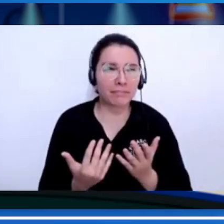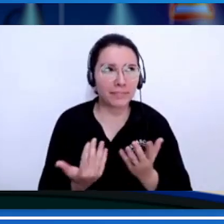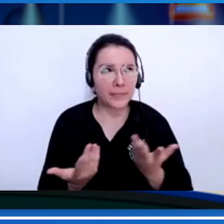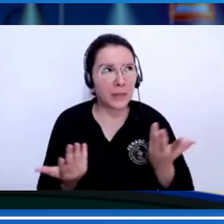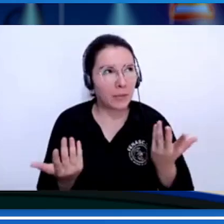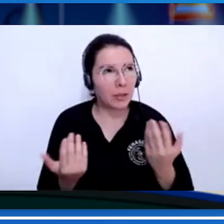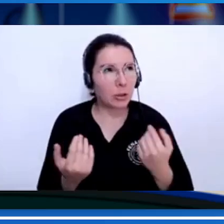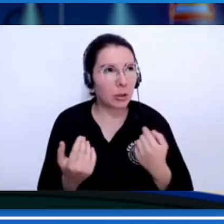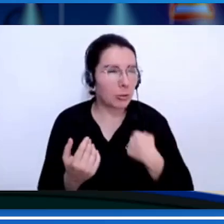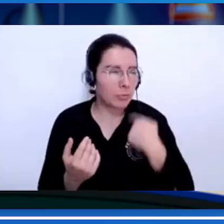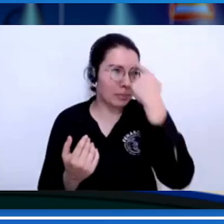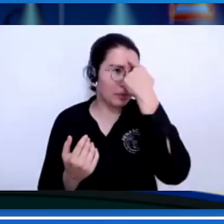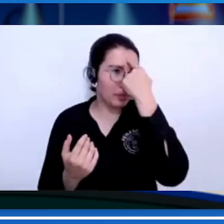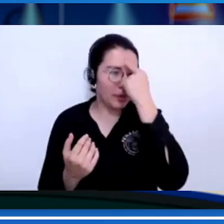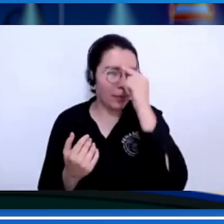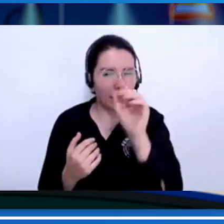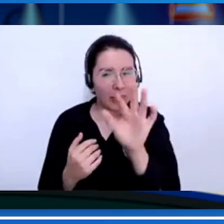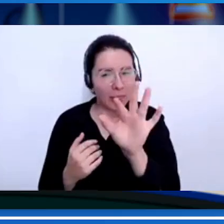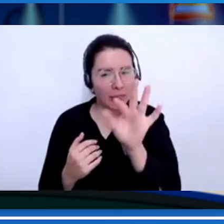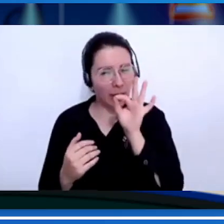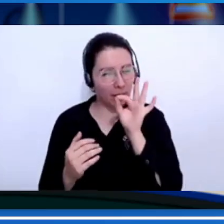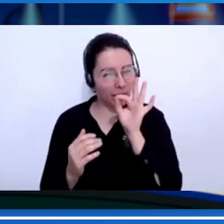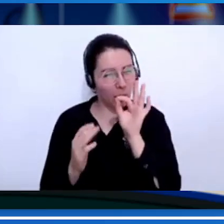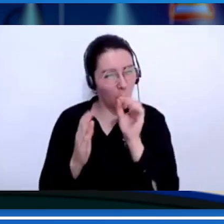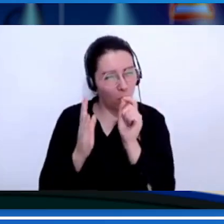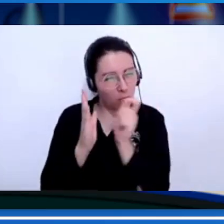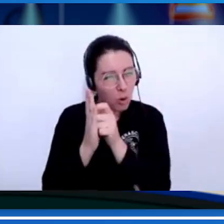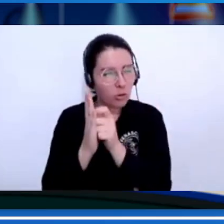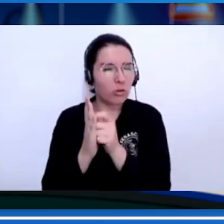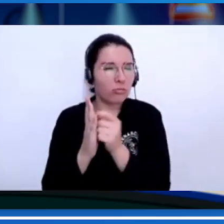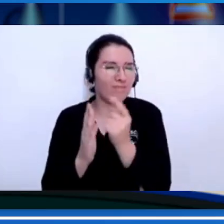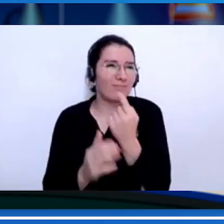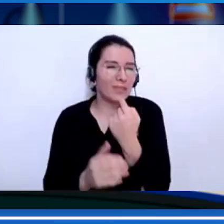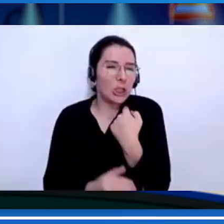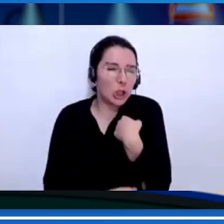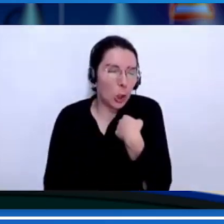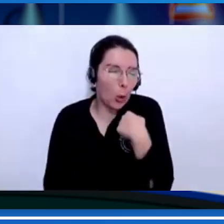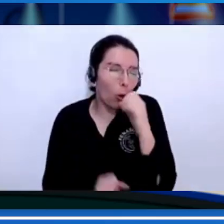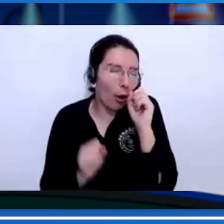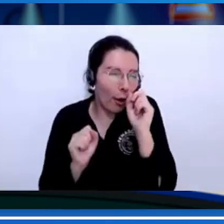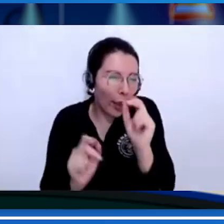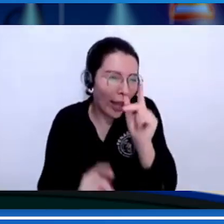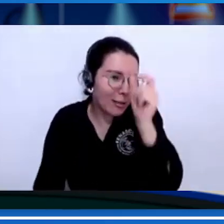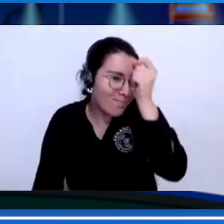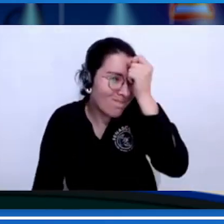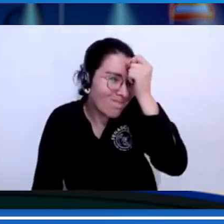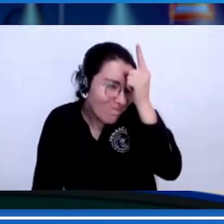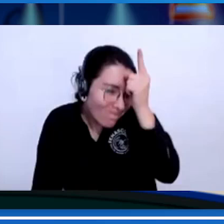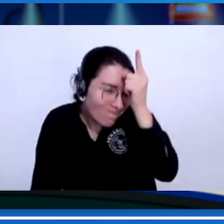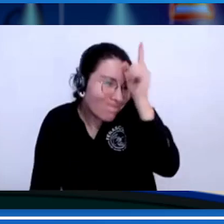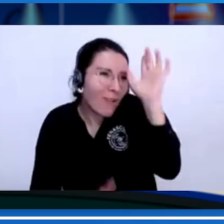un criterio que quizás uno entiende que ha funcionado